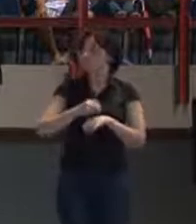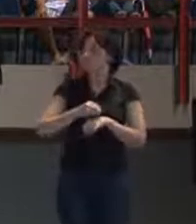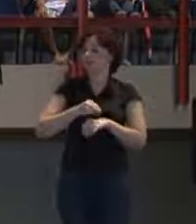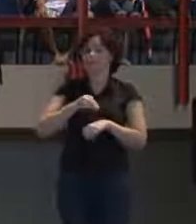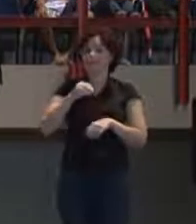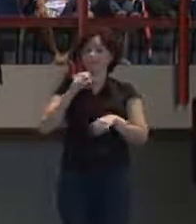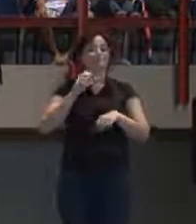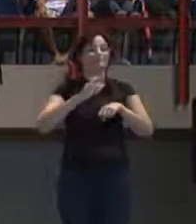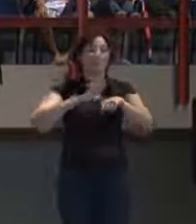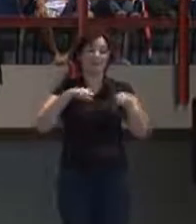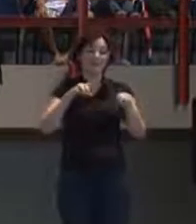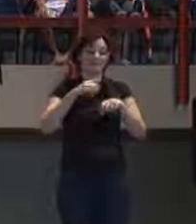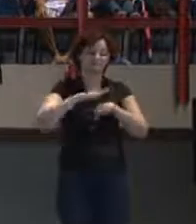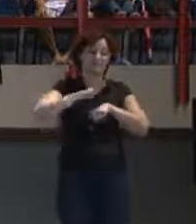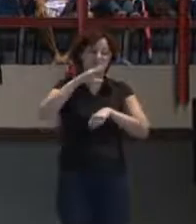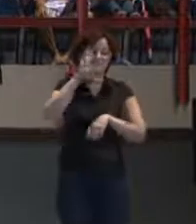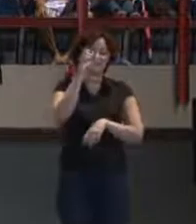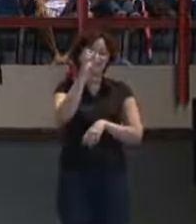5 mulheres.